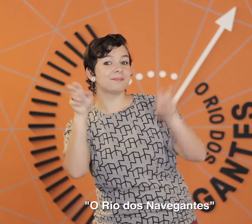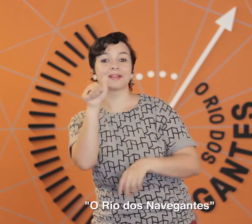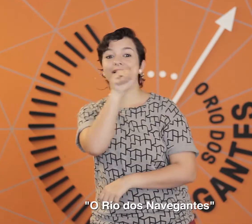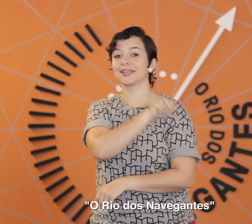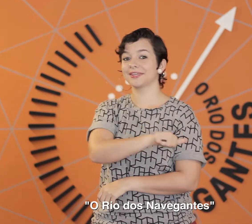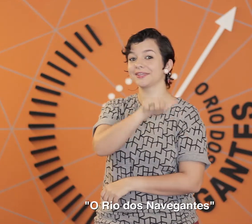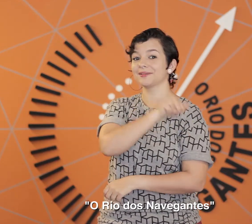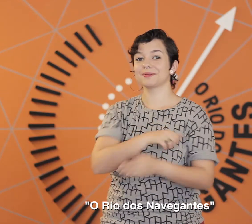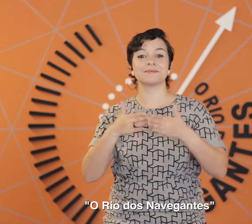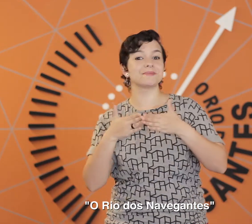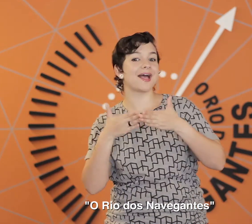O Rio dos Navegantes.